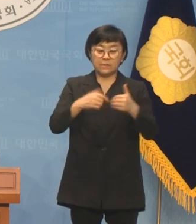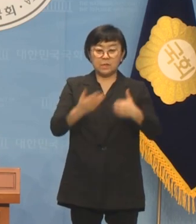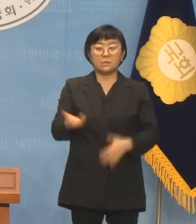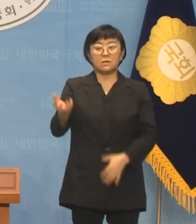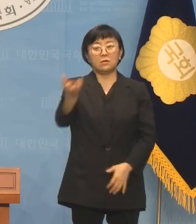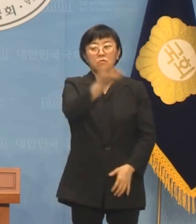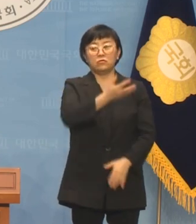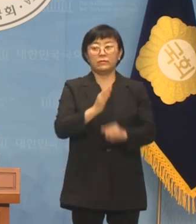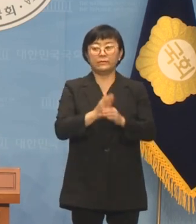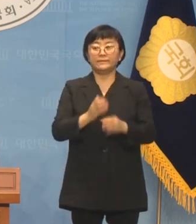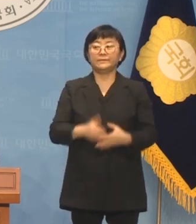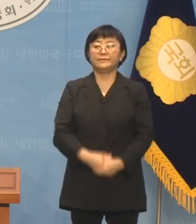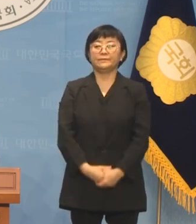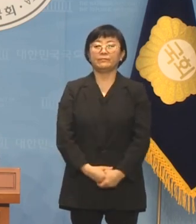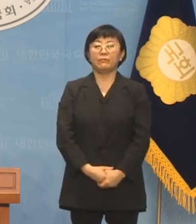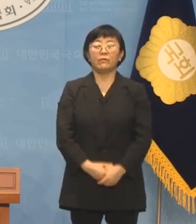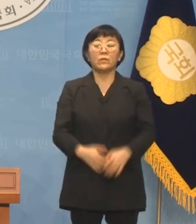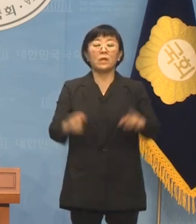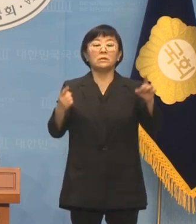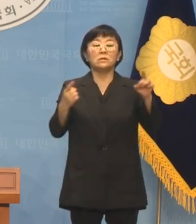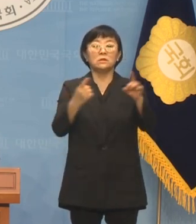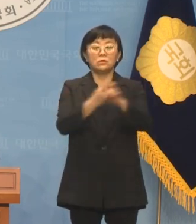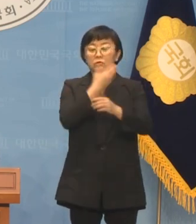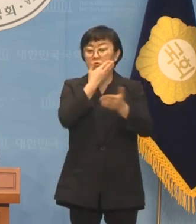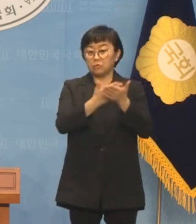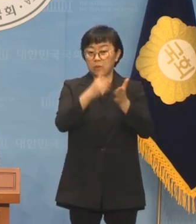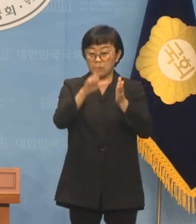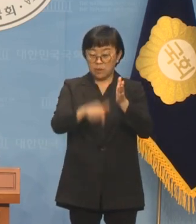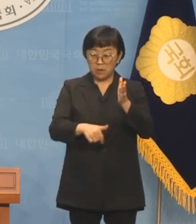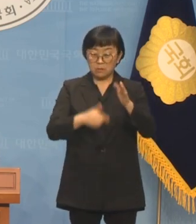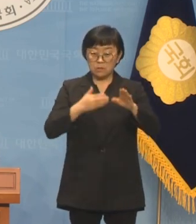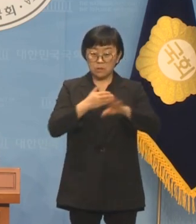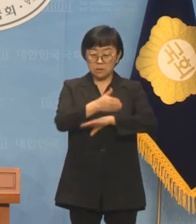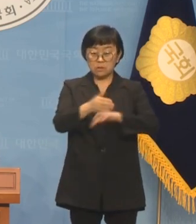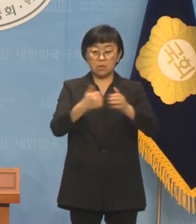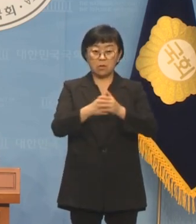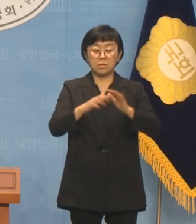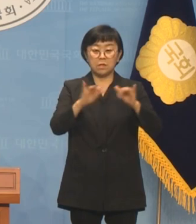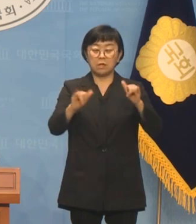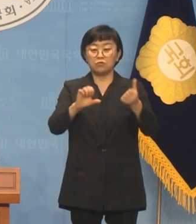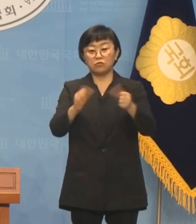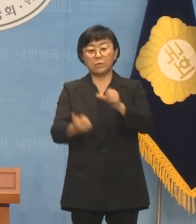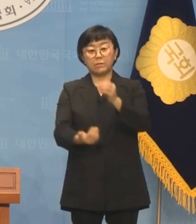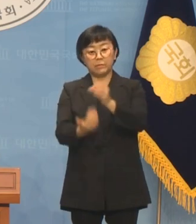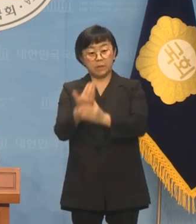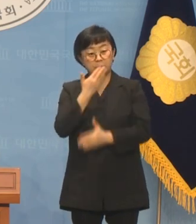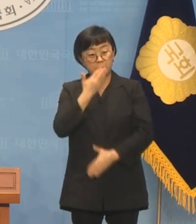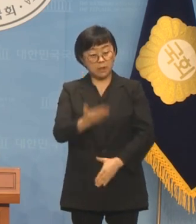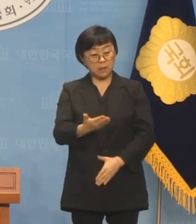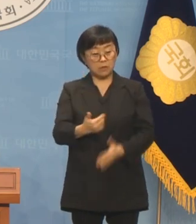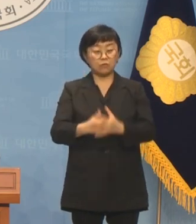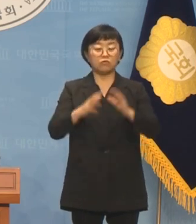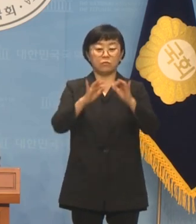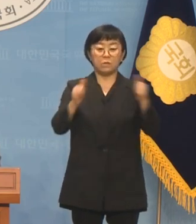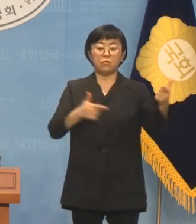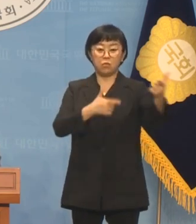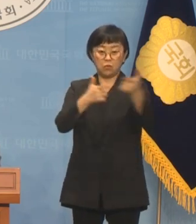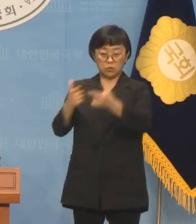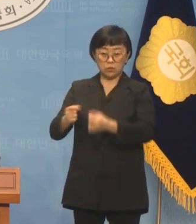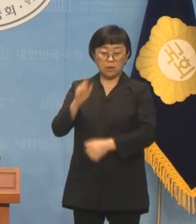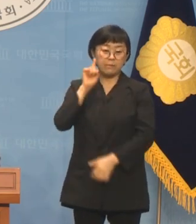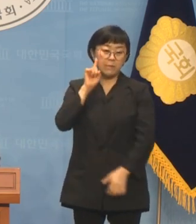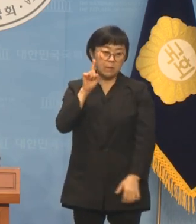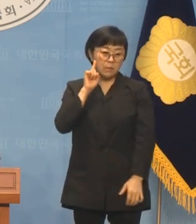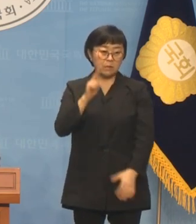있습니다. 치료의 골든타임을 놓쳐 인재가 발생하는 것은 아닌지 국민 모두가